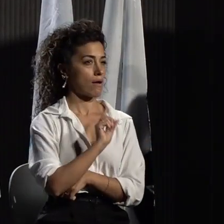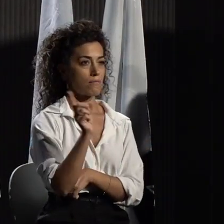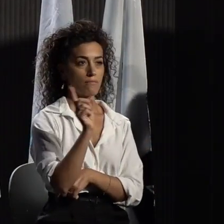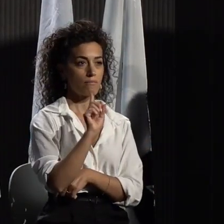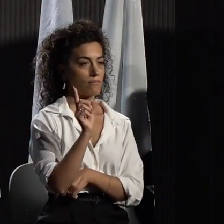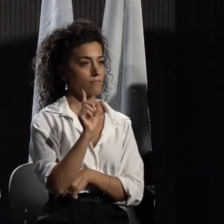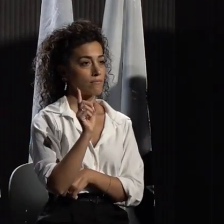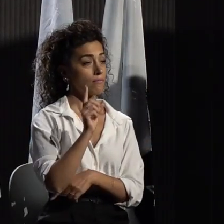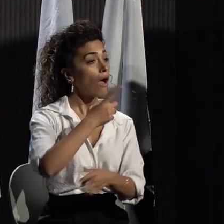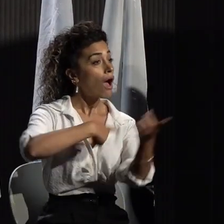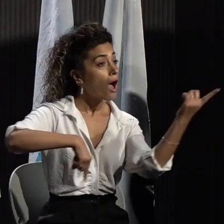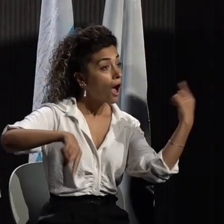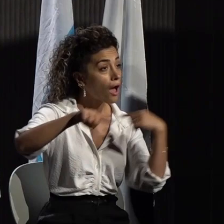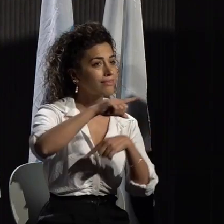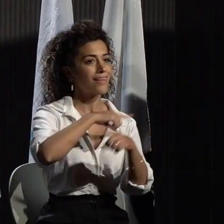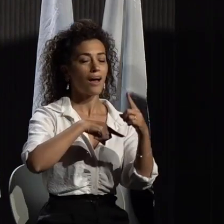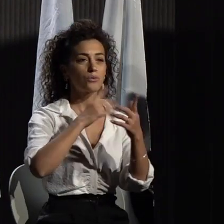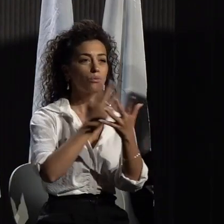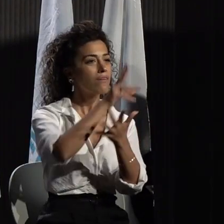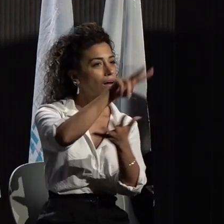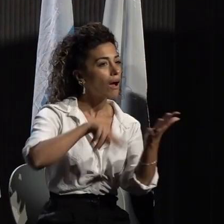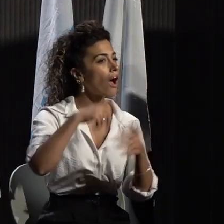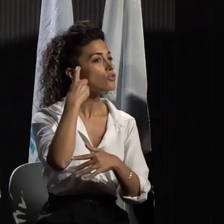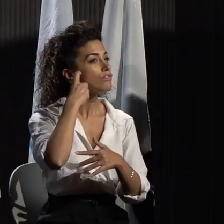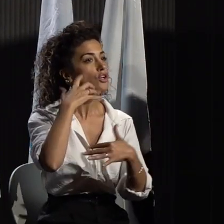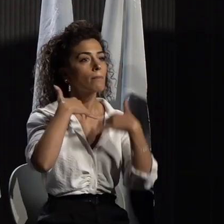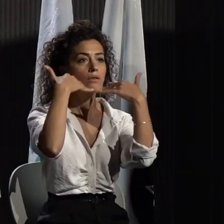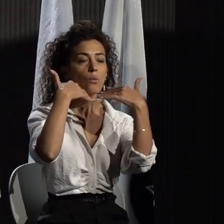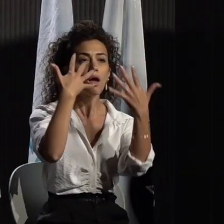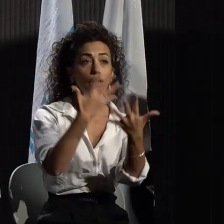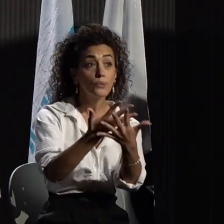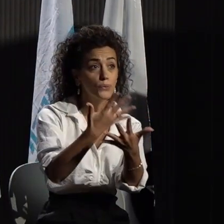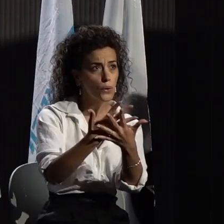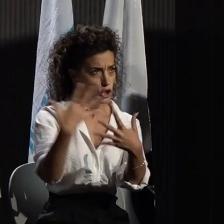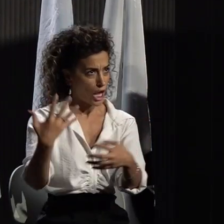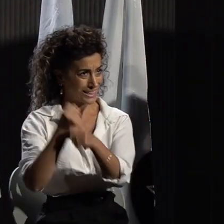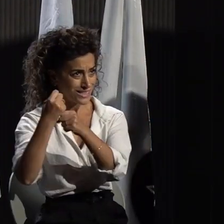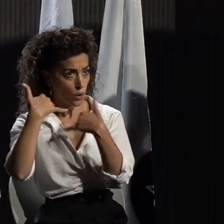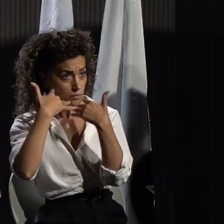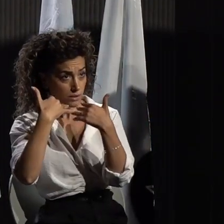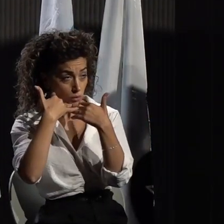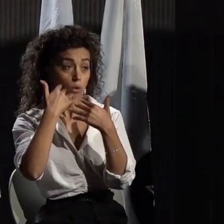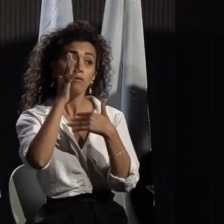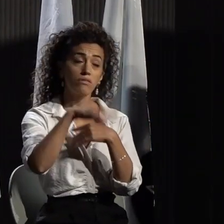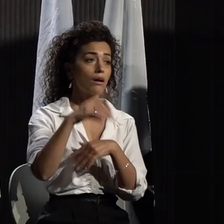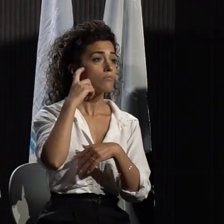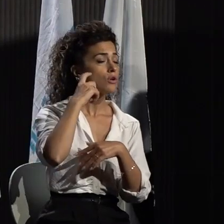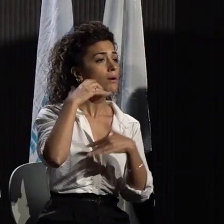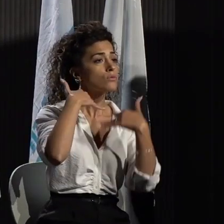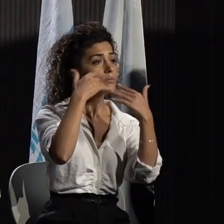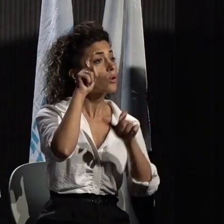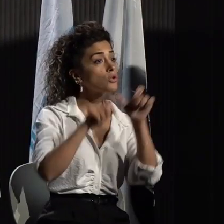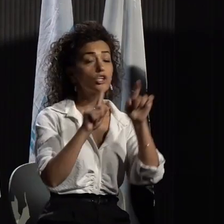אנו שקראנו ושמענו את העדויות שהשאירו אחריהם הניצולים כמו גם אלה שלא זכו להינצל מן